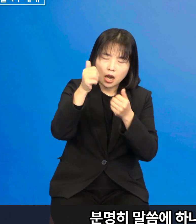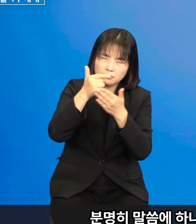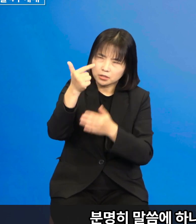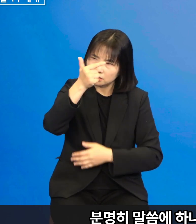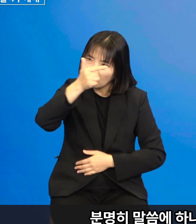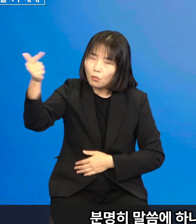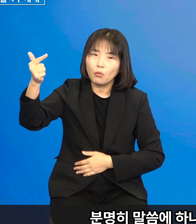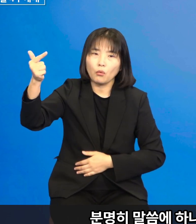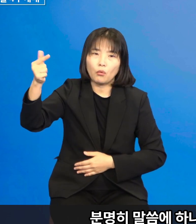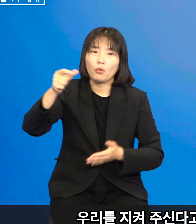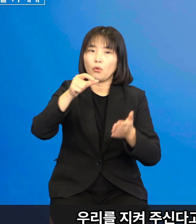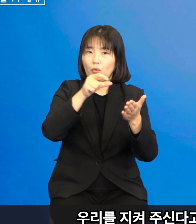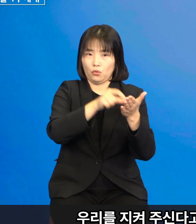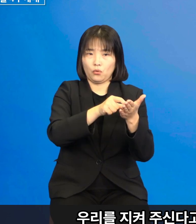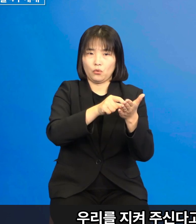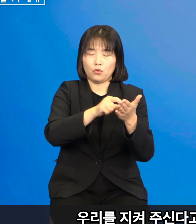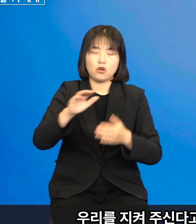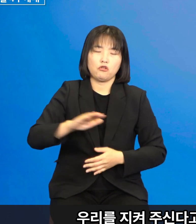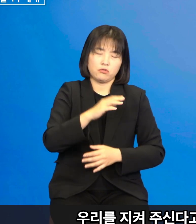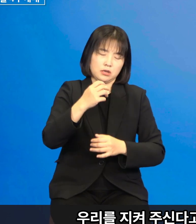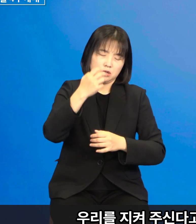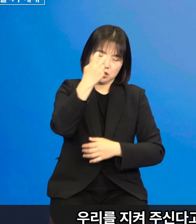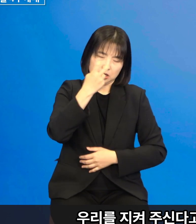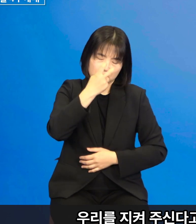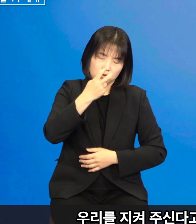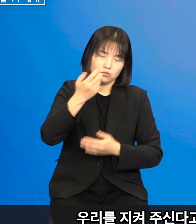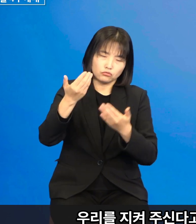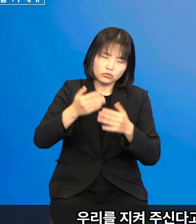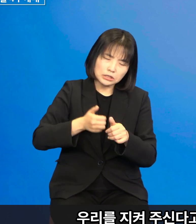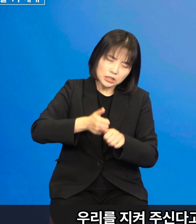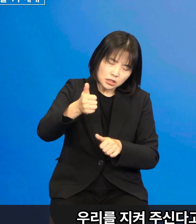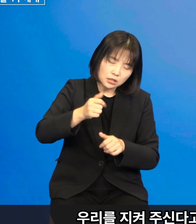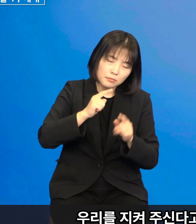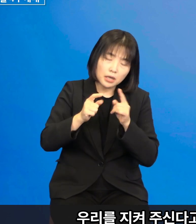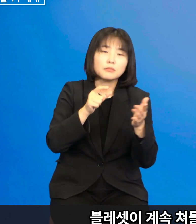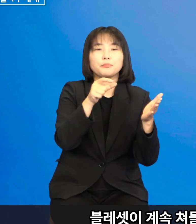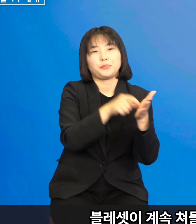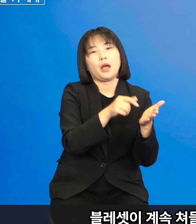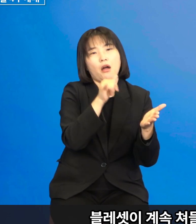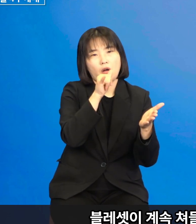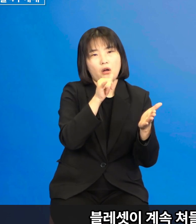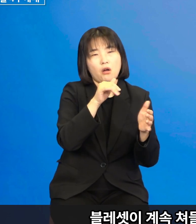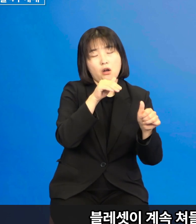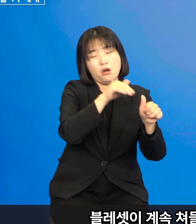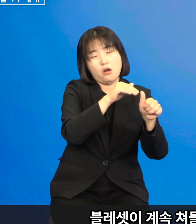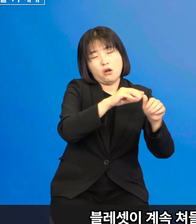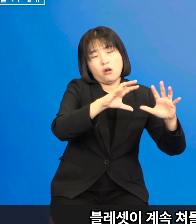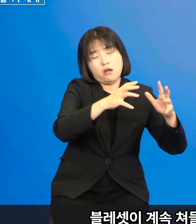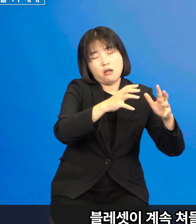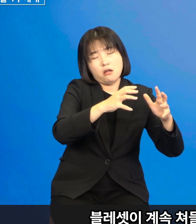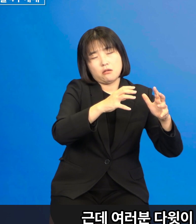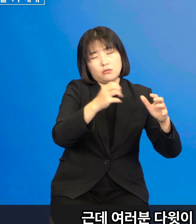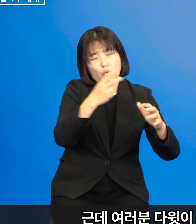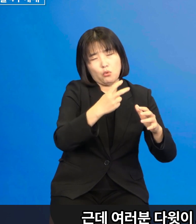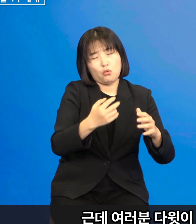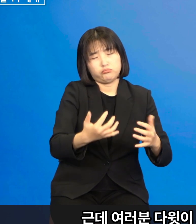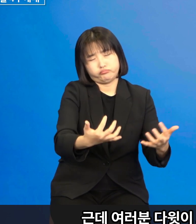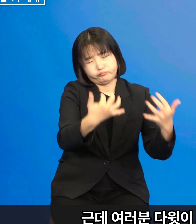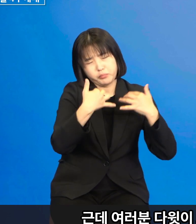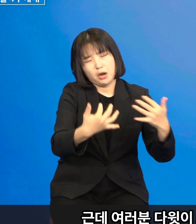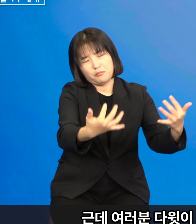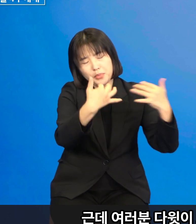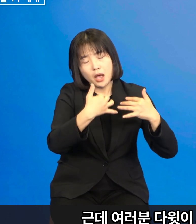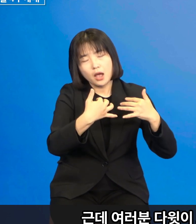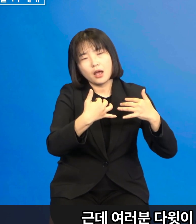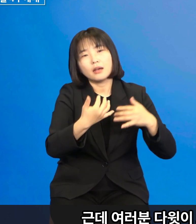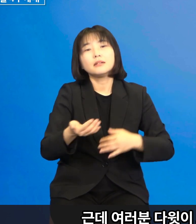하나님이라고, 우리를 지켜주신다고, 이겼다고 말씀하시잖아요. 블레셋이 계속 쳐들어옵니다. 또 쳐들어와요. 근데